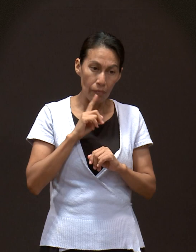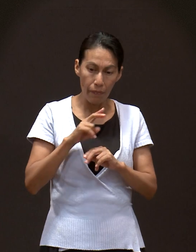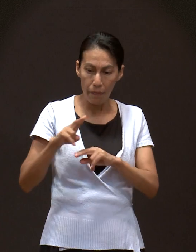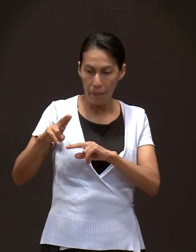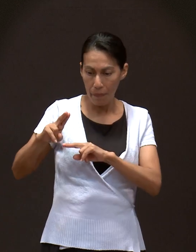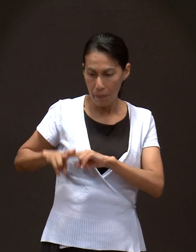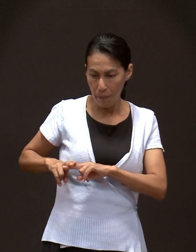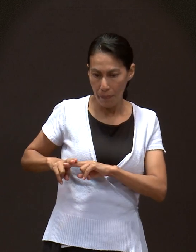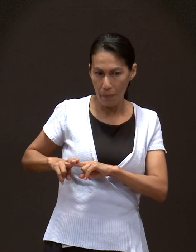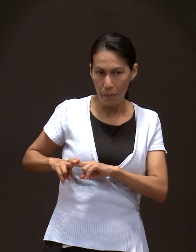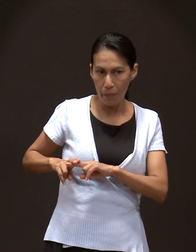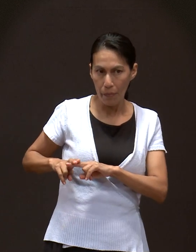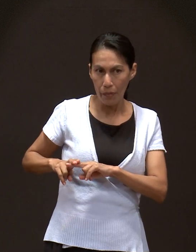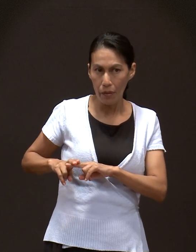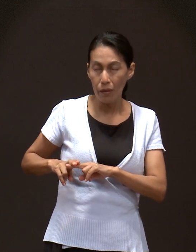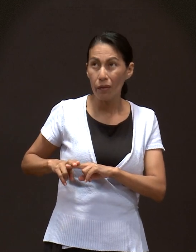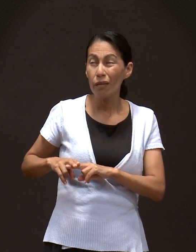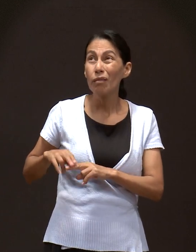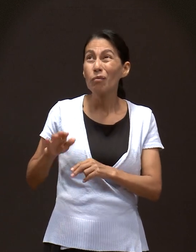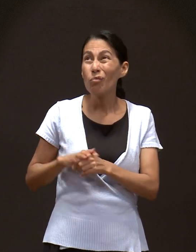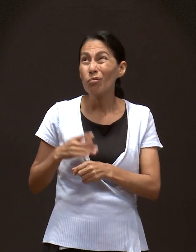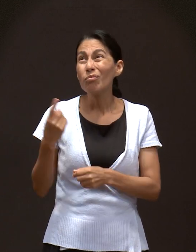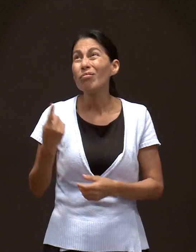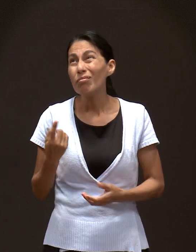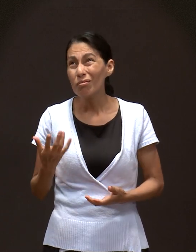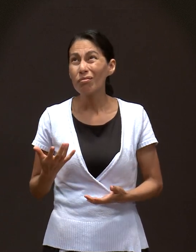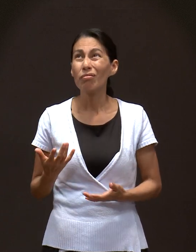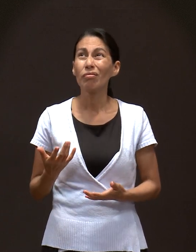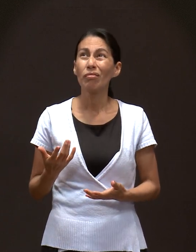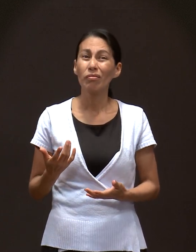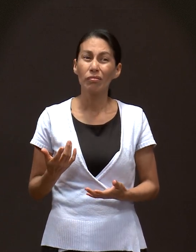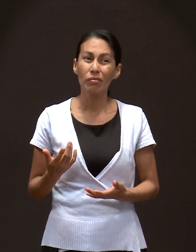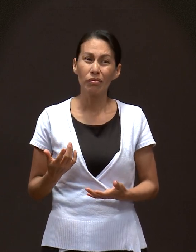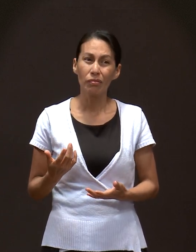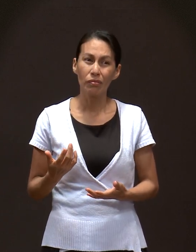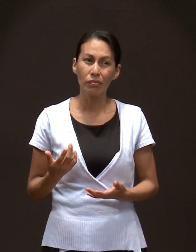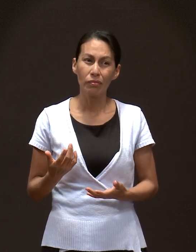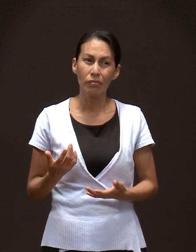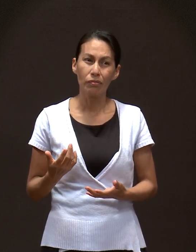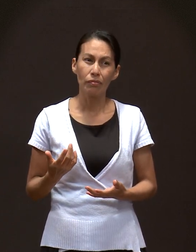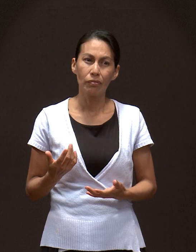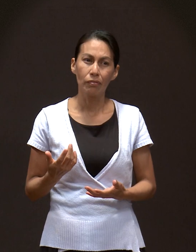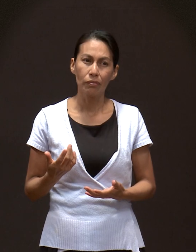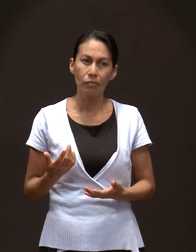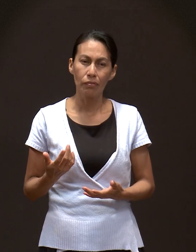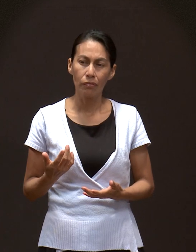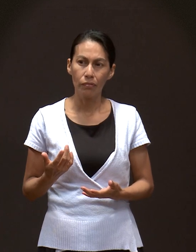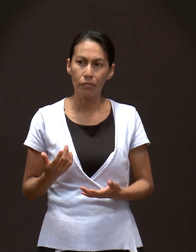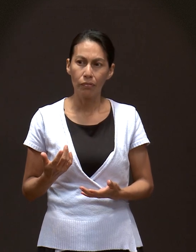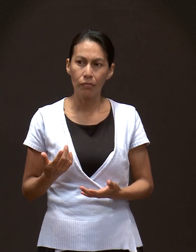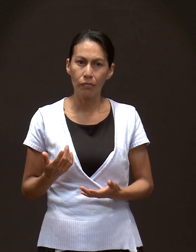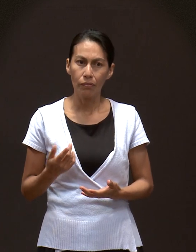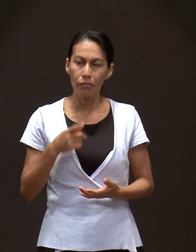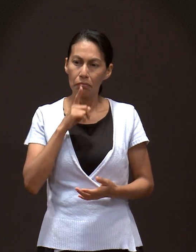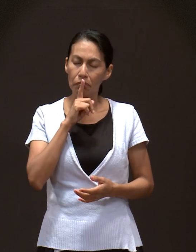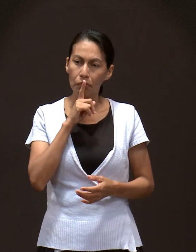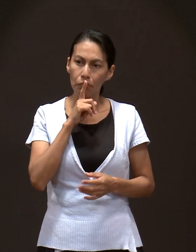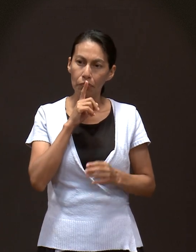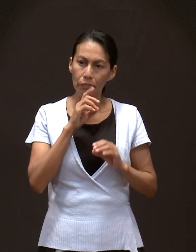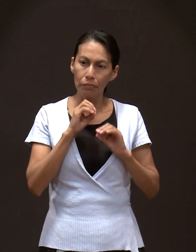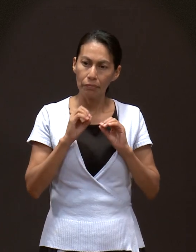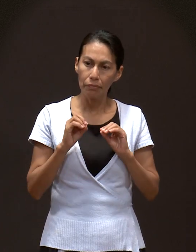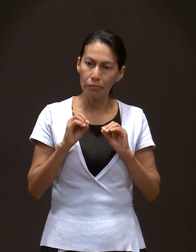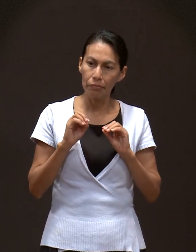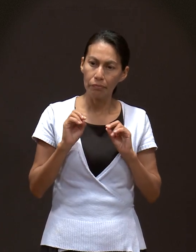cuando veo que se sienta al lado de mí. Y yo dije, ¿por qué, Señor? Disculpe. Yo iba a decir, discúlpe, es que estoy ahorita, ¿no?